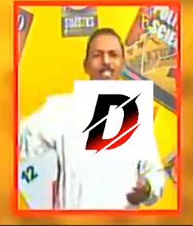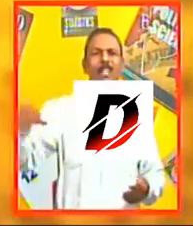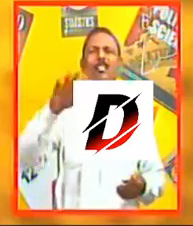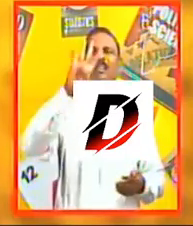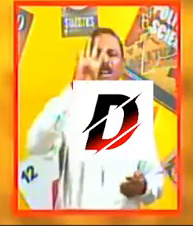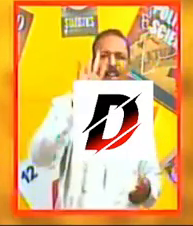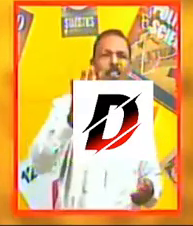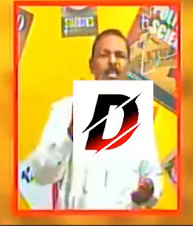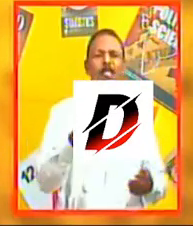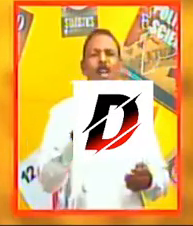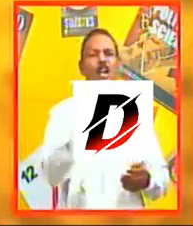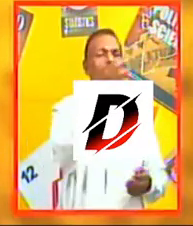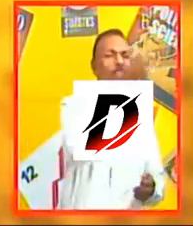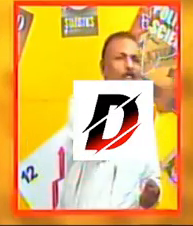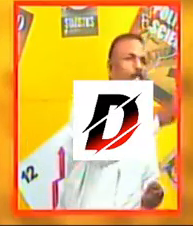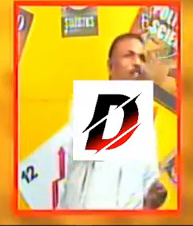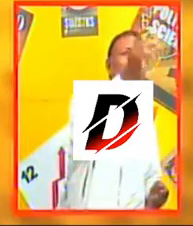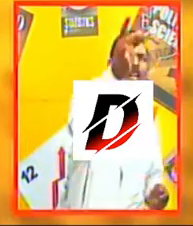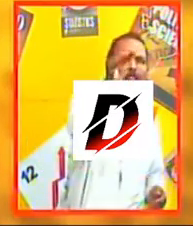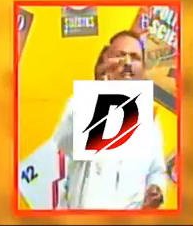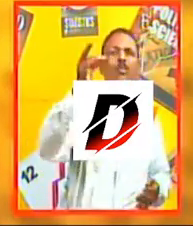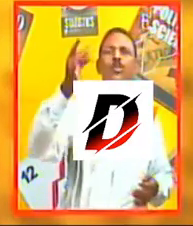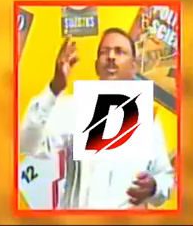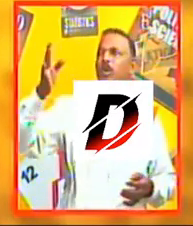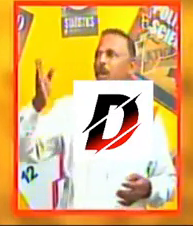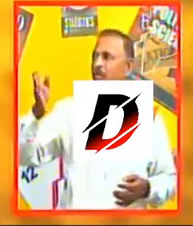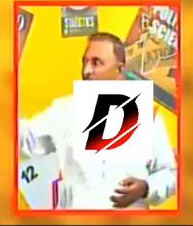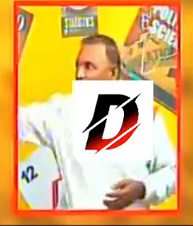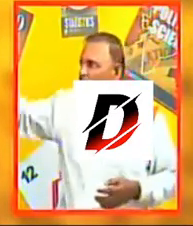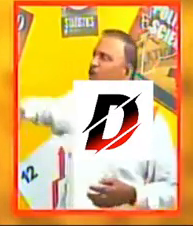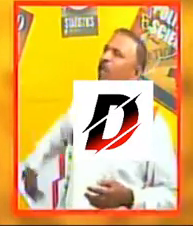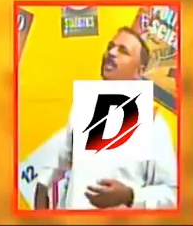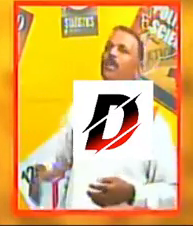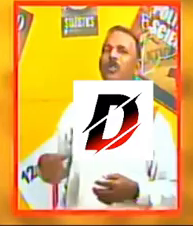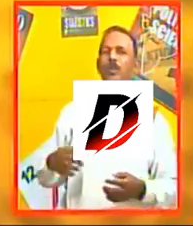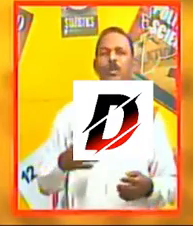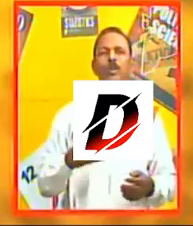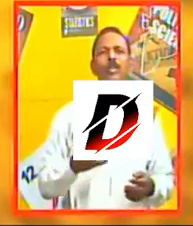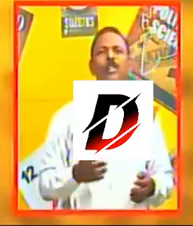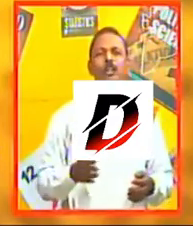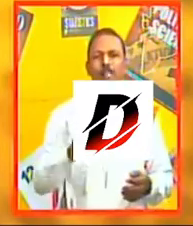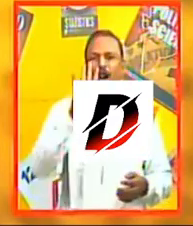அடிப்படையான திசைகள் 4, வடக்கு, கிழக்கு, தெற்கு, மேற்கு.